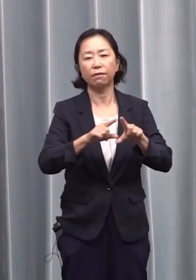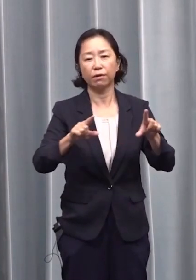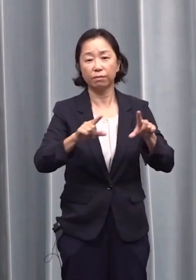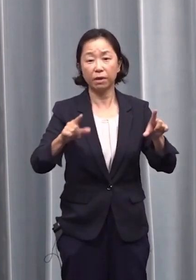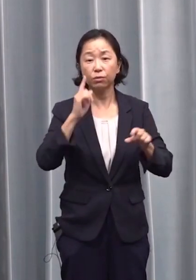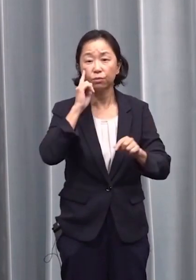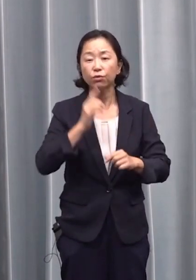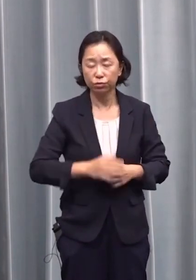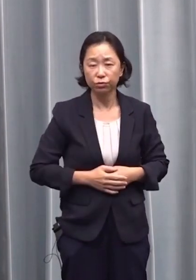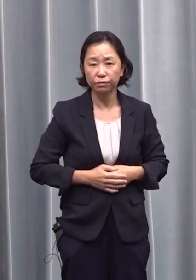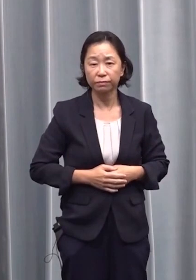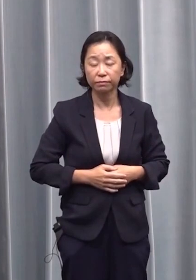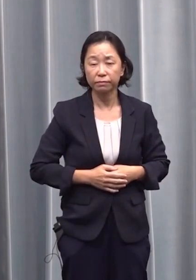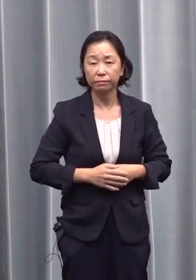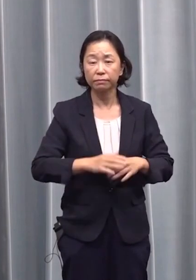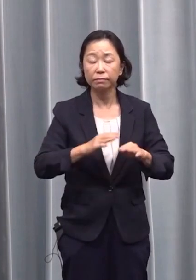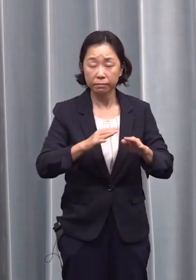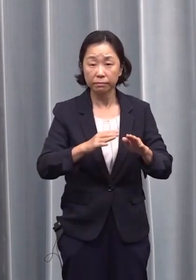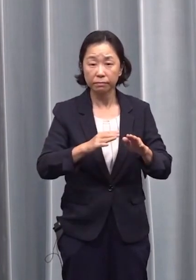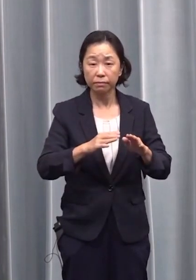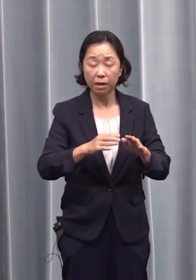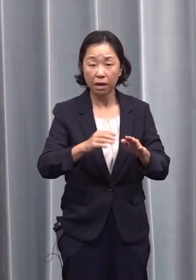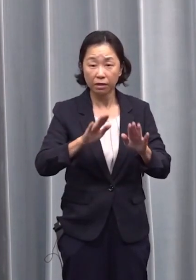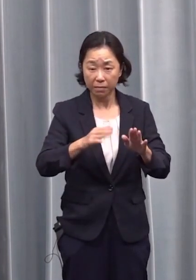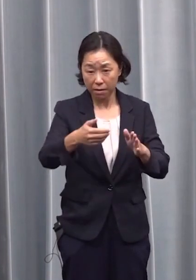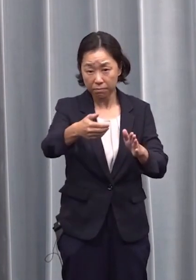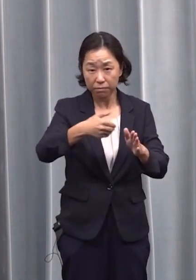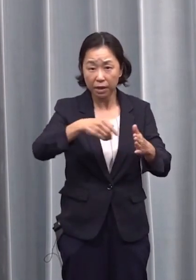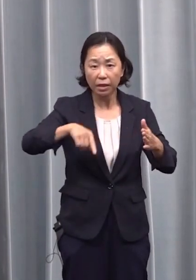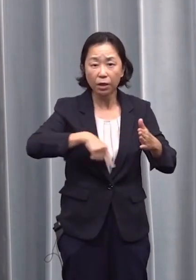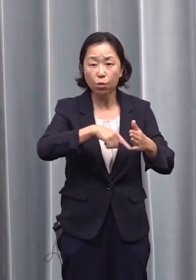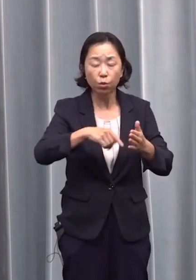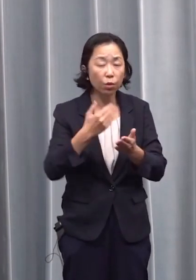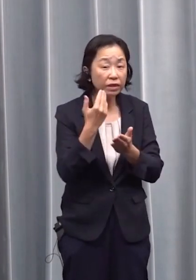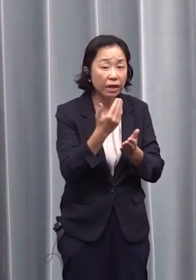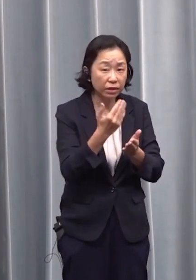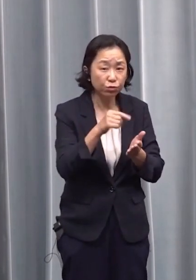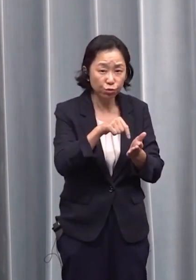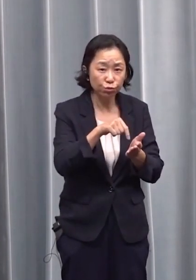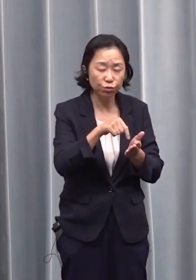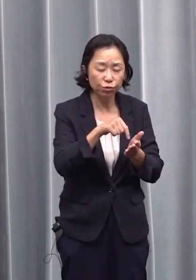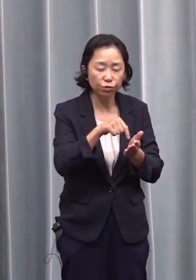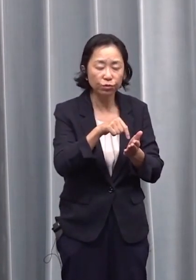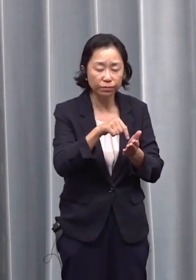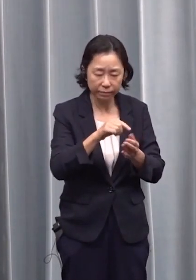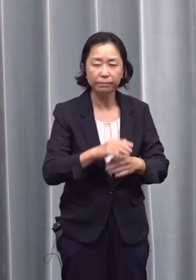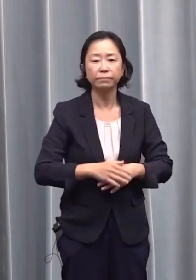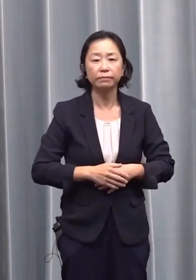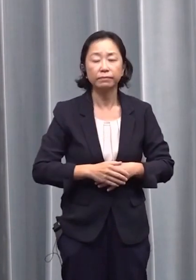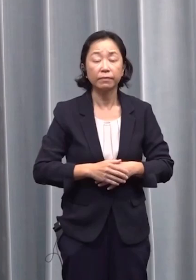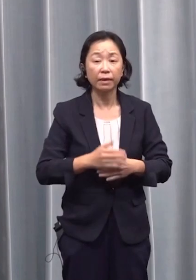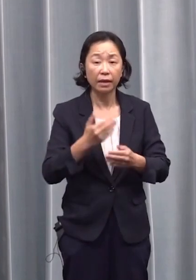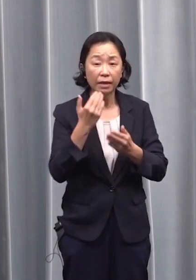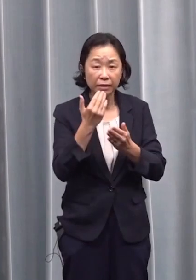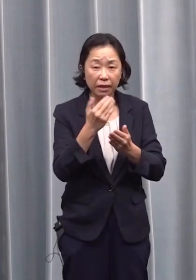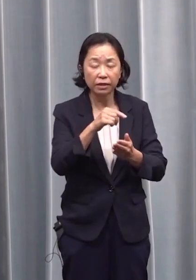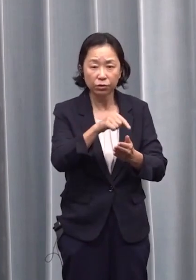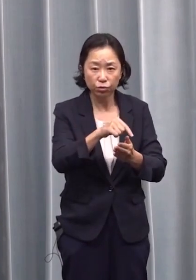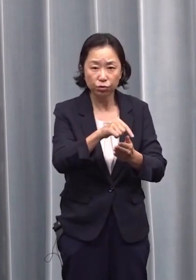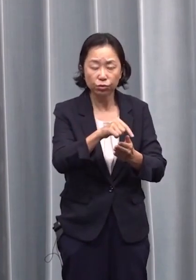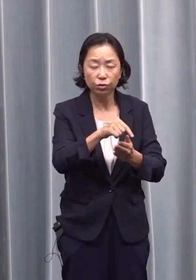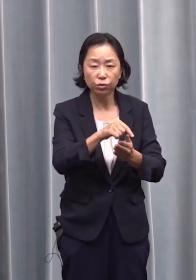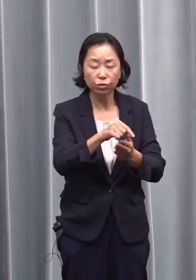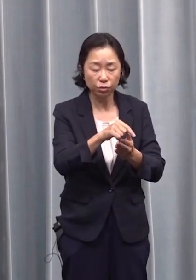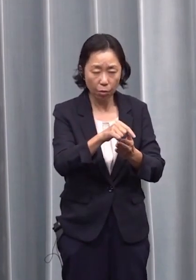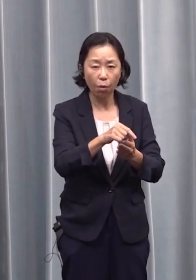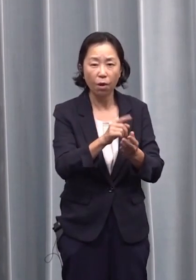が、ご指摘のヒアリングについてのことに関してはですね、ヒアリングの分野内容対